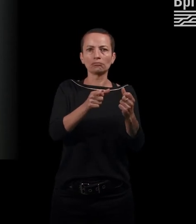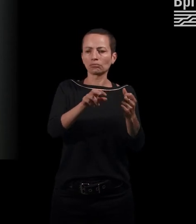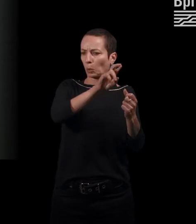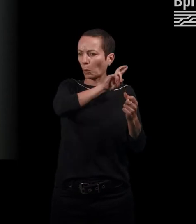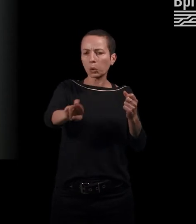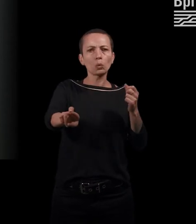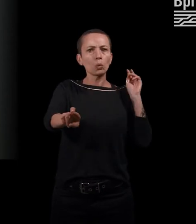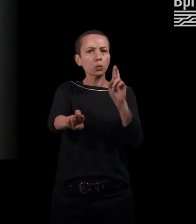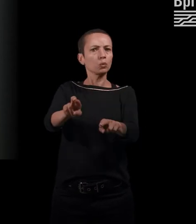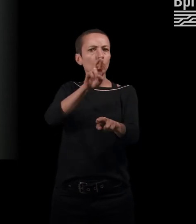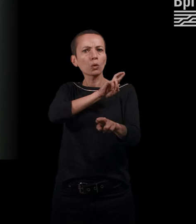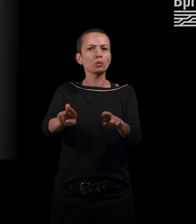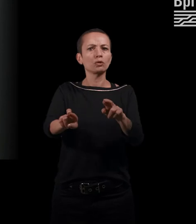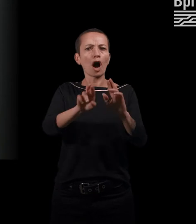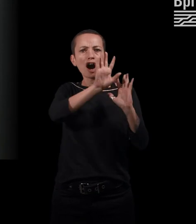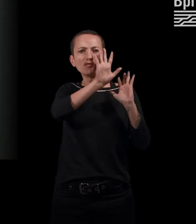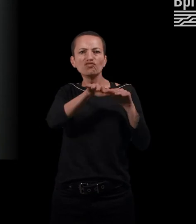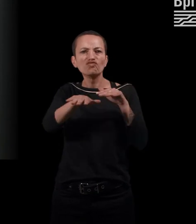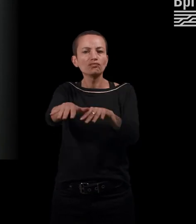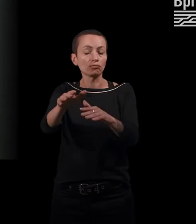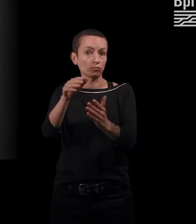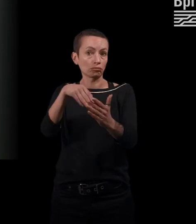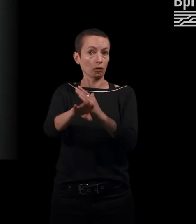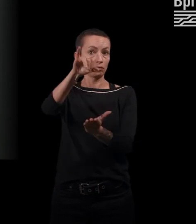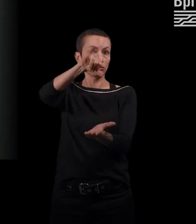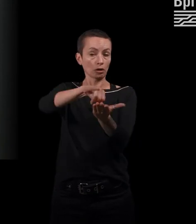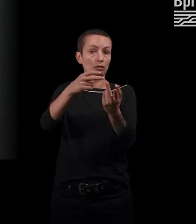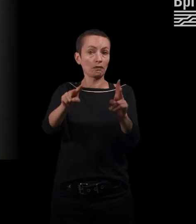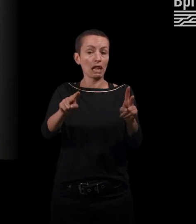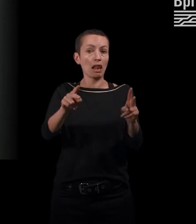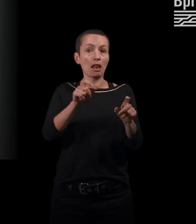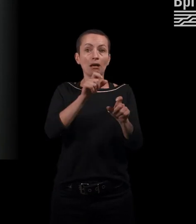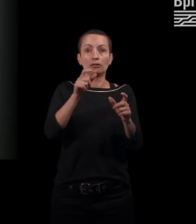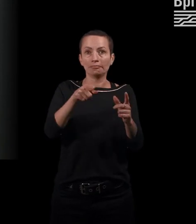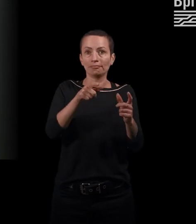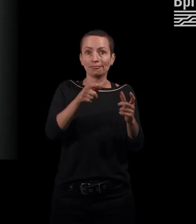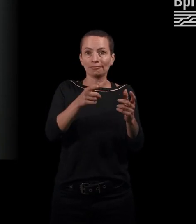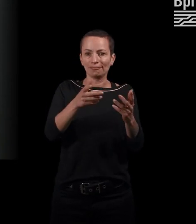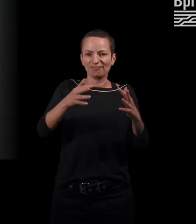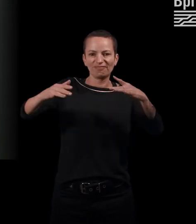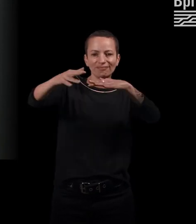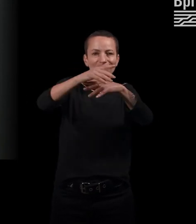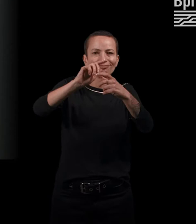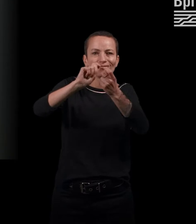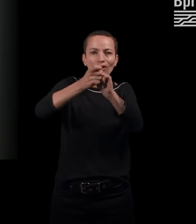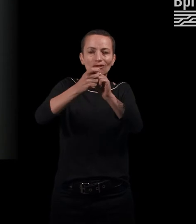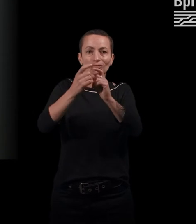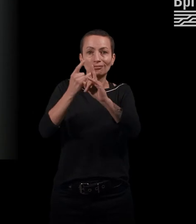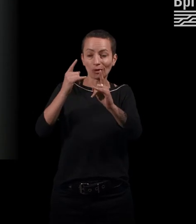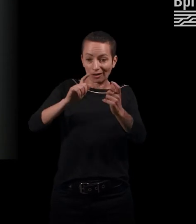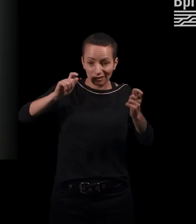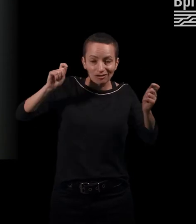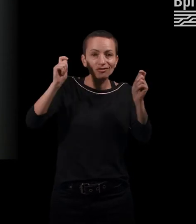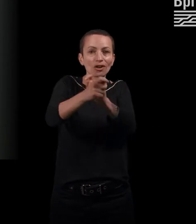réaccaparés, sont revenus dans ces quartiers du centre, ils en ont changé la couleur, ils en ont changé